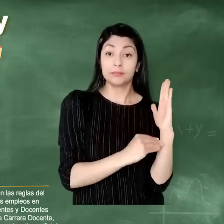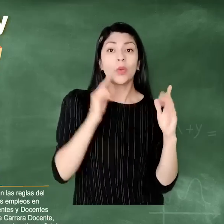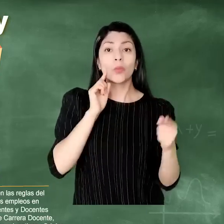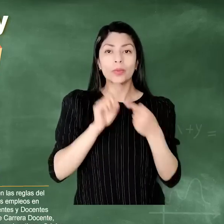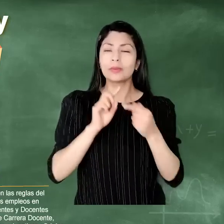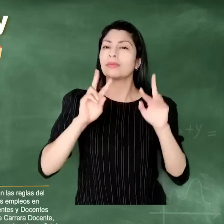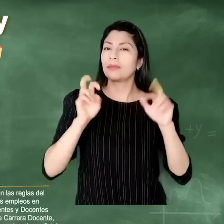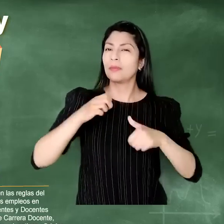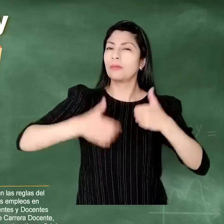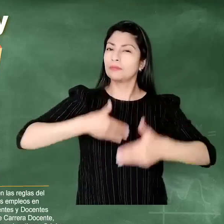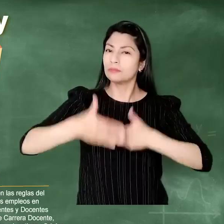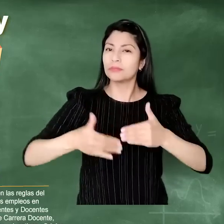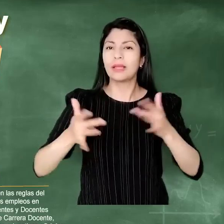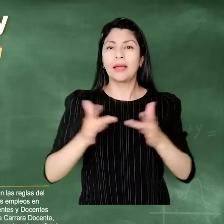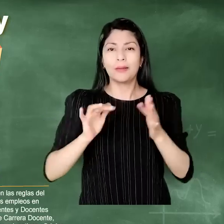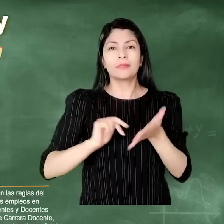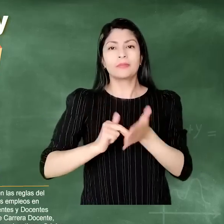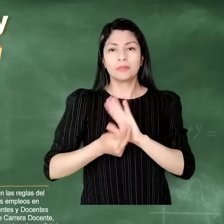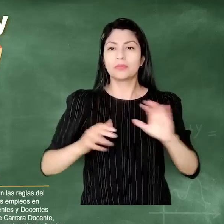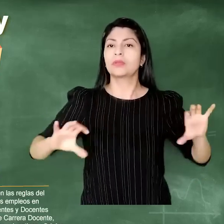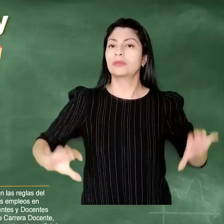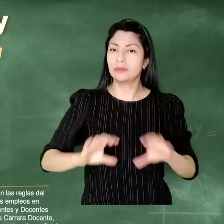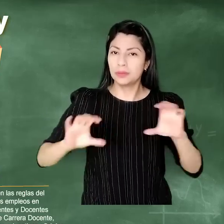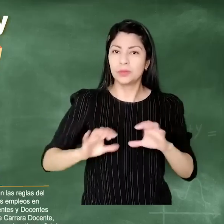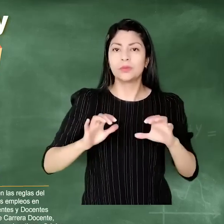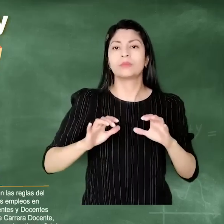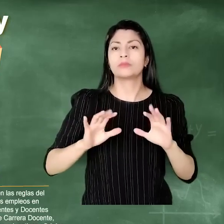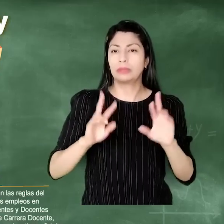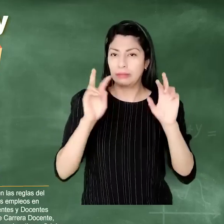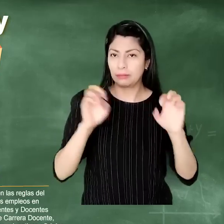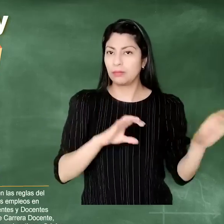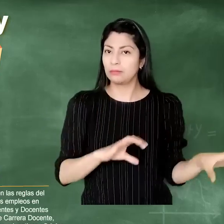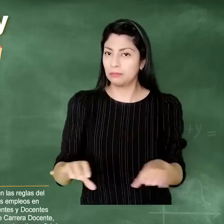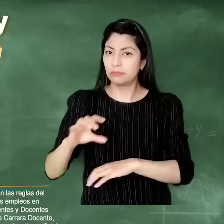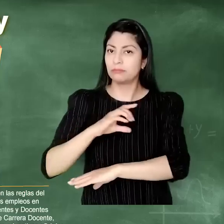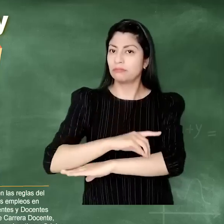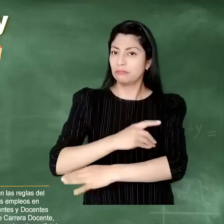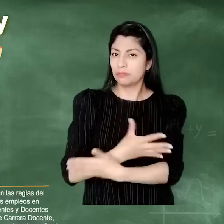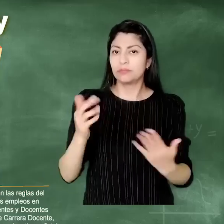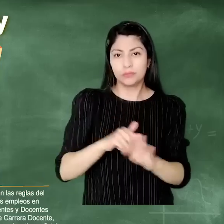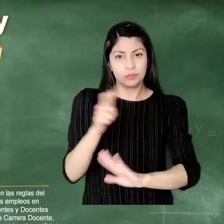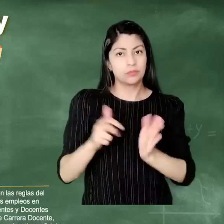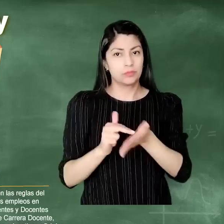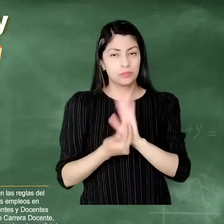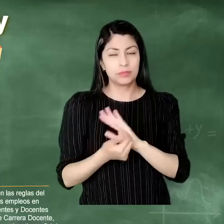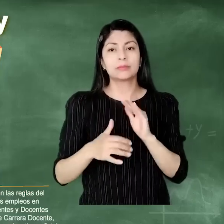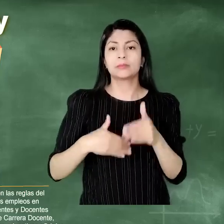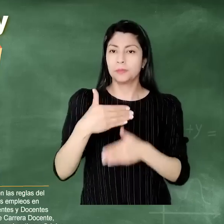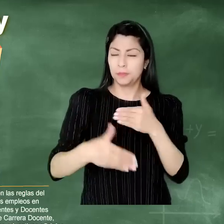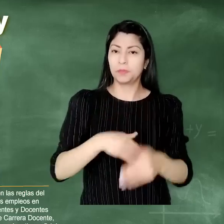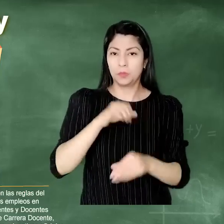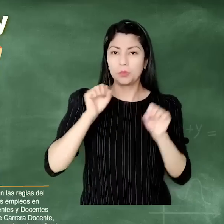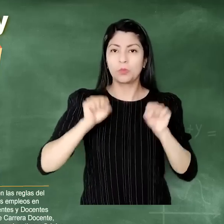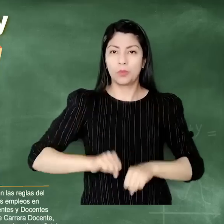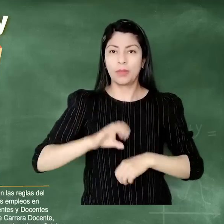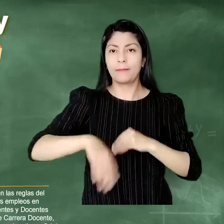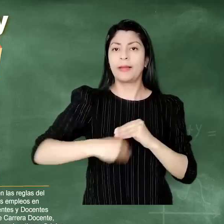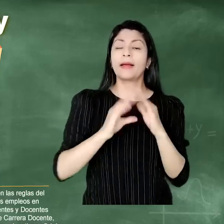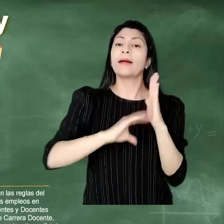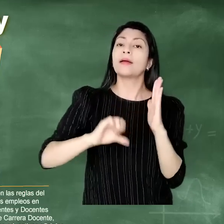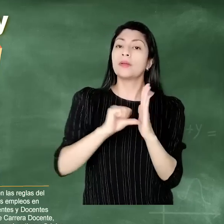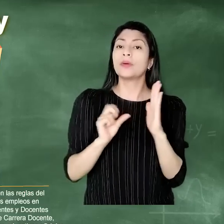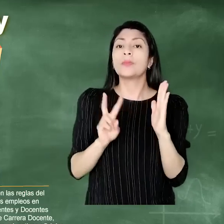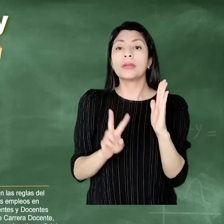de prosperar, procede sin perjuicio de las acciones de carácter disciplinario, penal o de otra índole a que hubiere